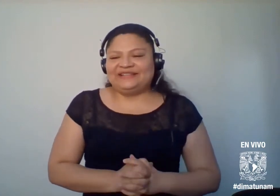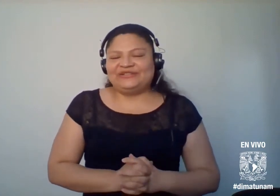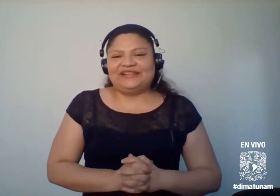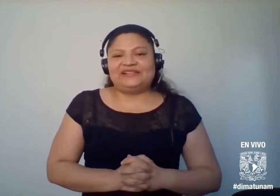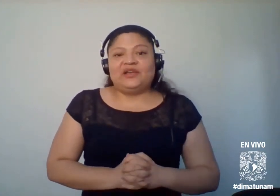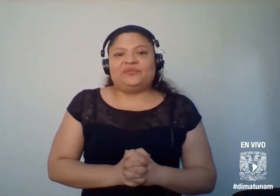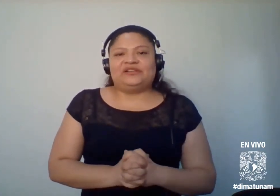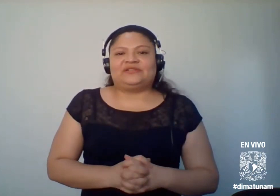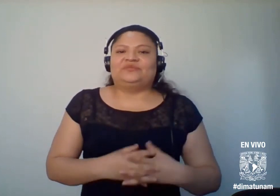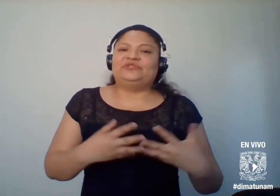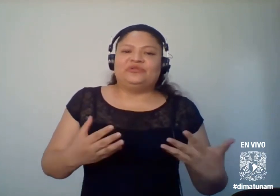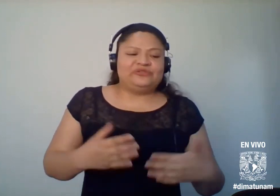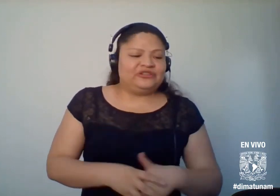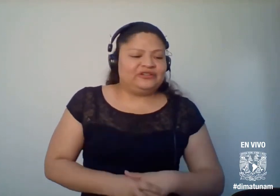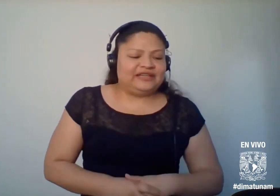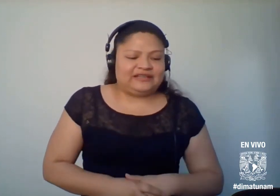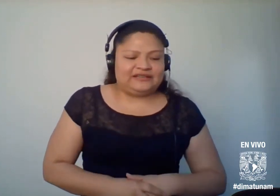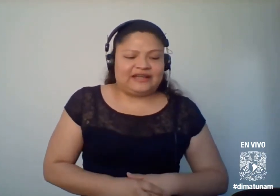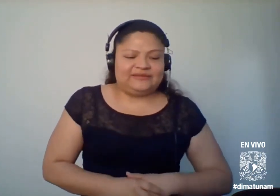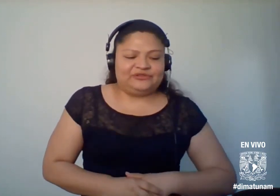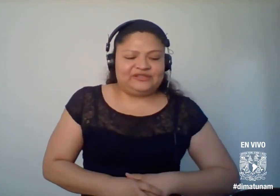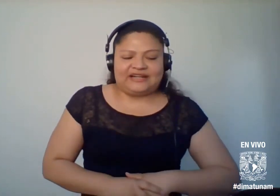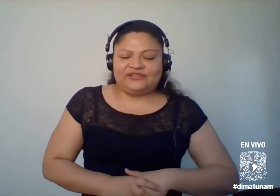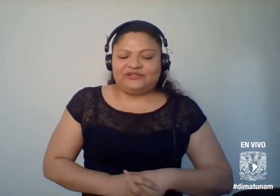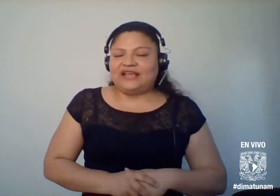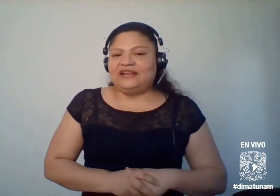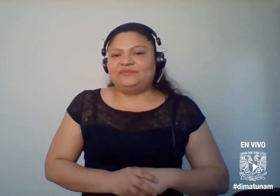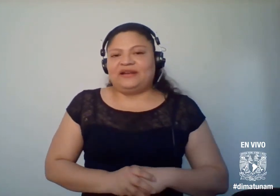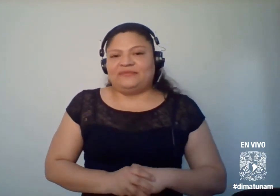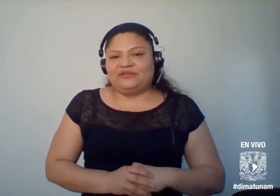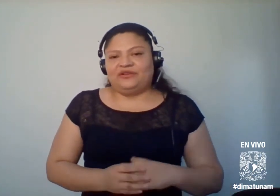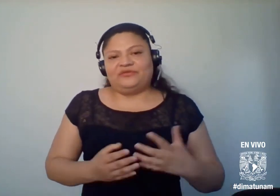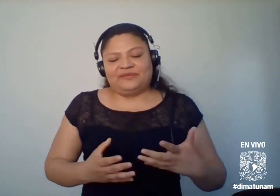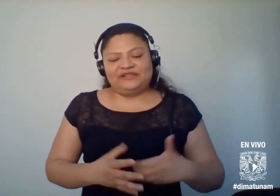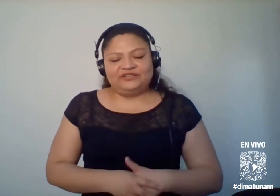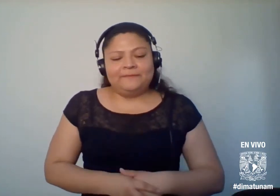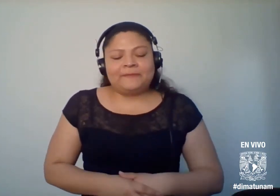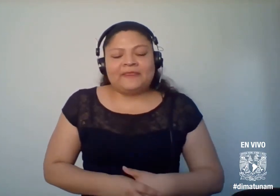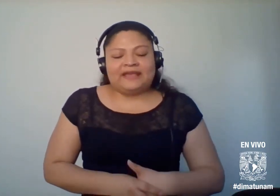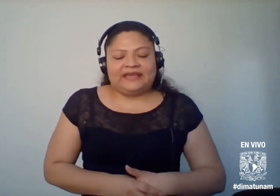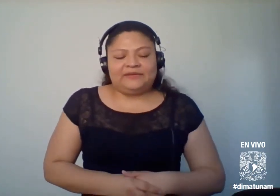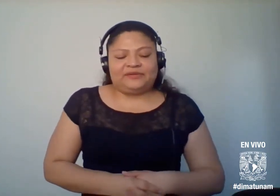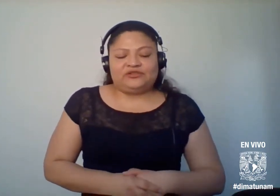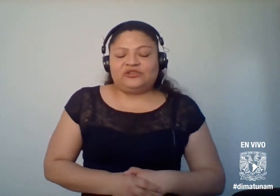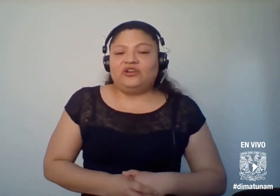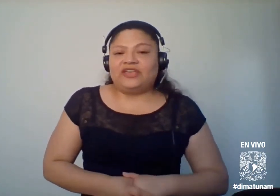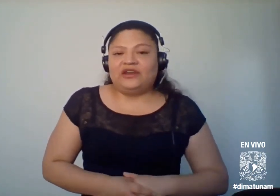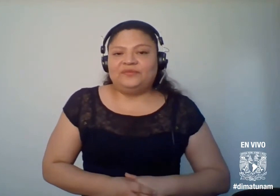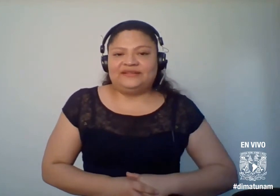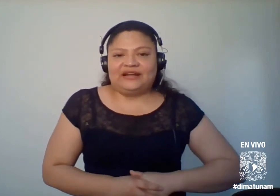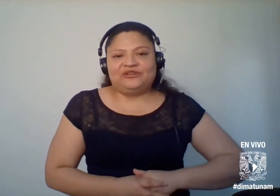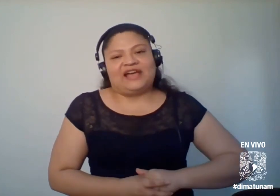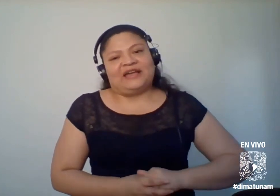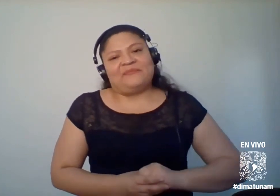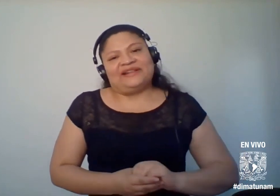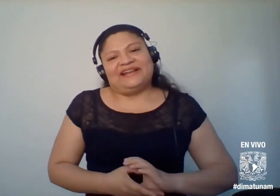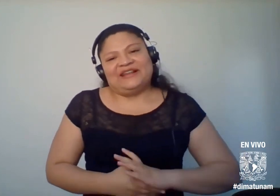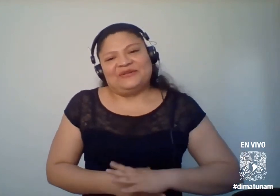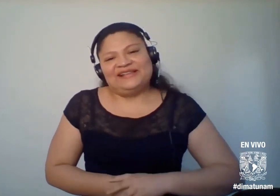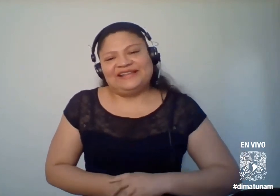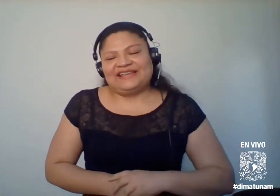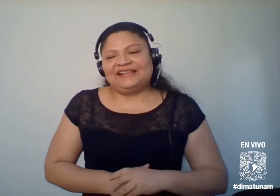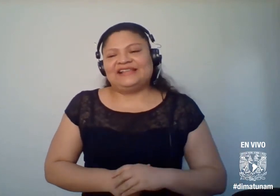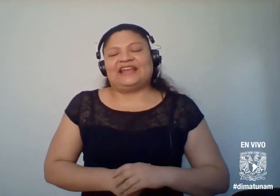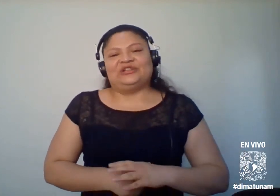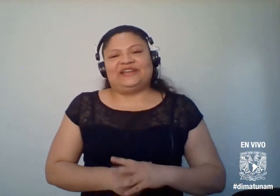sugerencias. Entonces, pues con mucho gusto dejaremos nuestras redes sociales para mayor información. Y pues yo solo quiero invitarlos a que aprendan